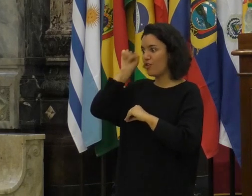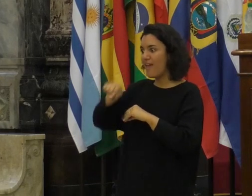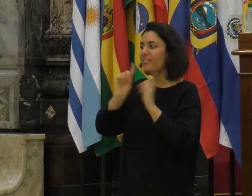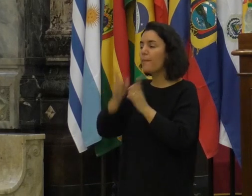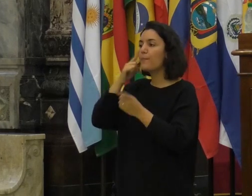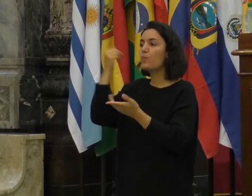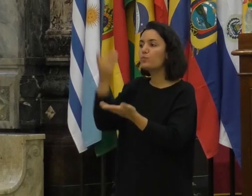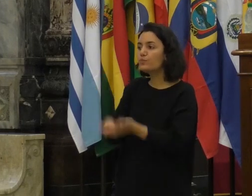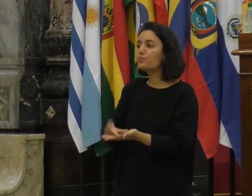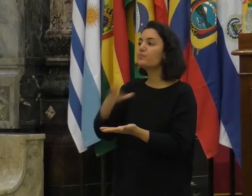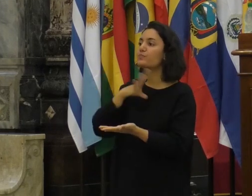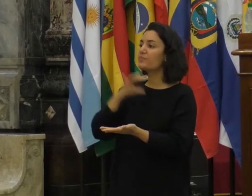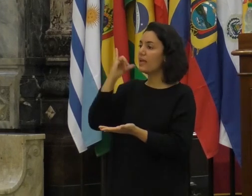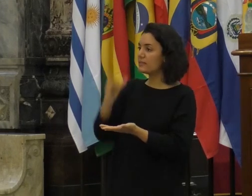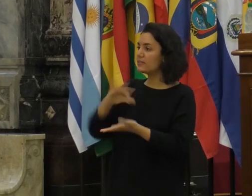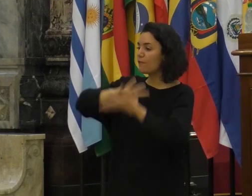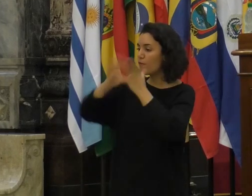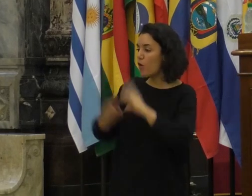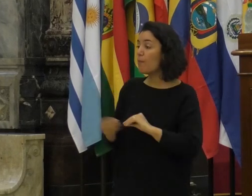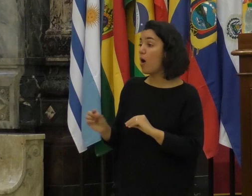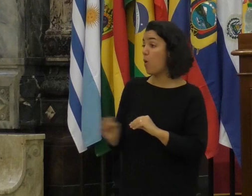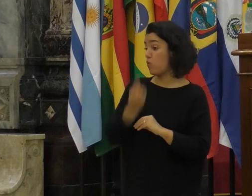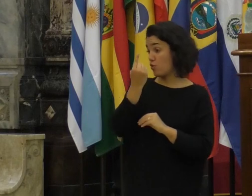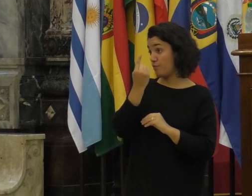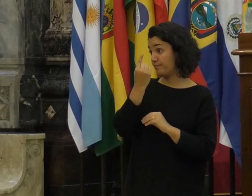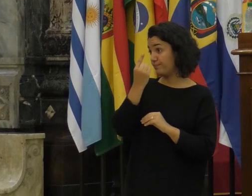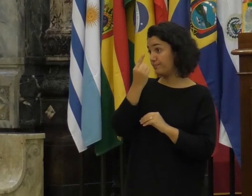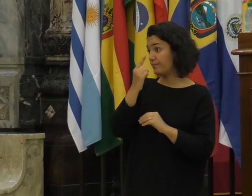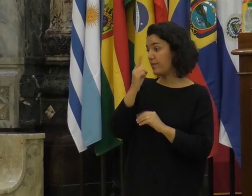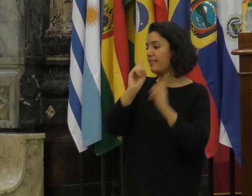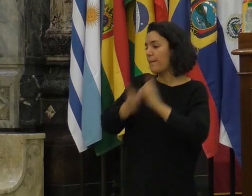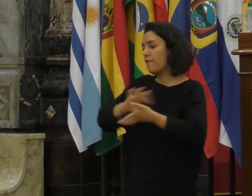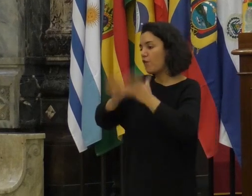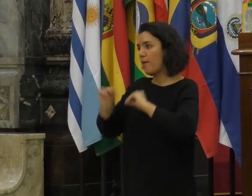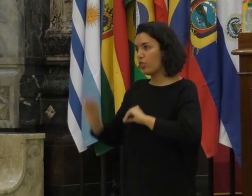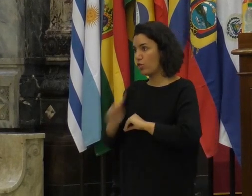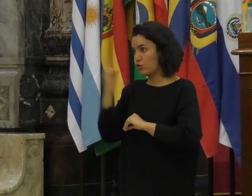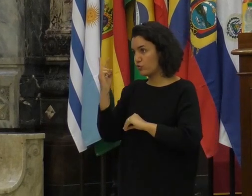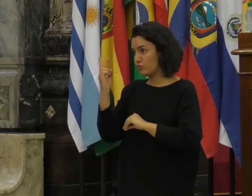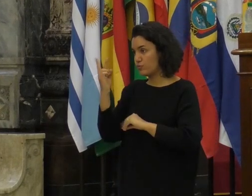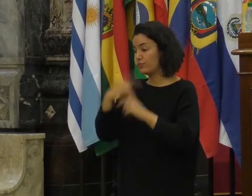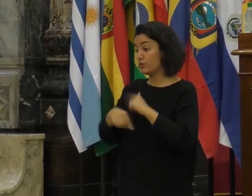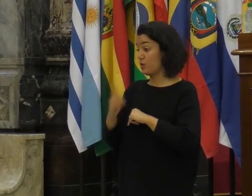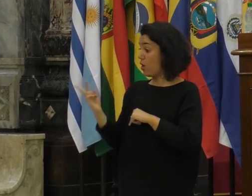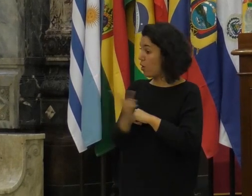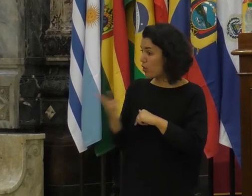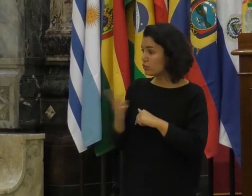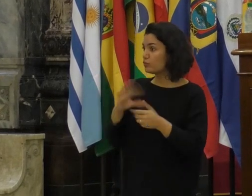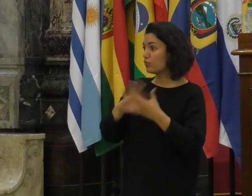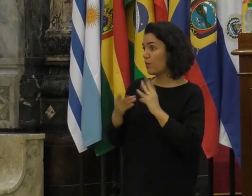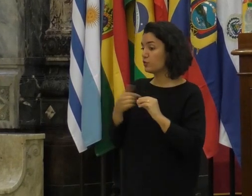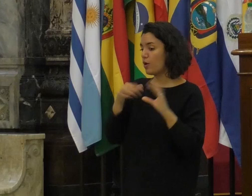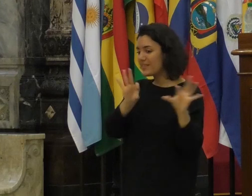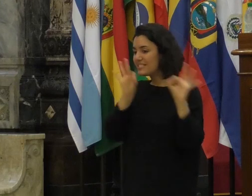la existencia de un modo 1 y un modo 2. Estos modos, estoy citando a un